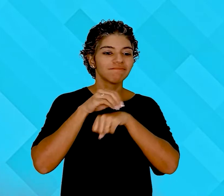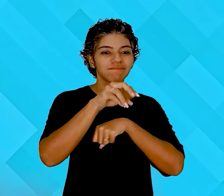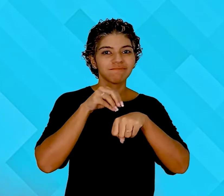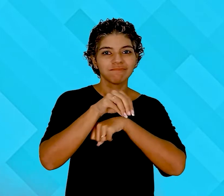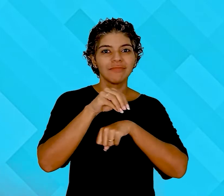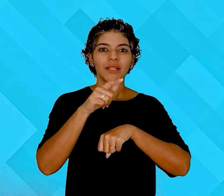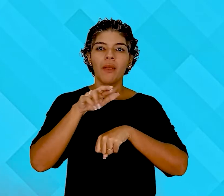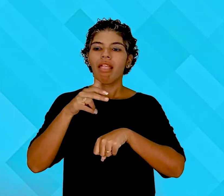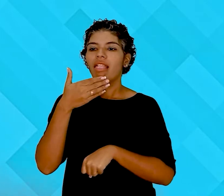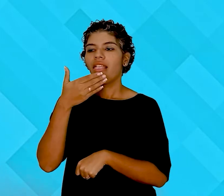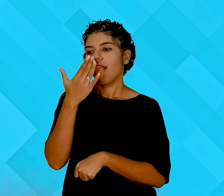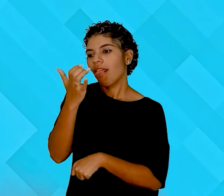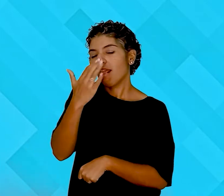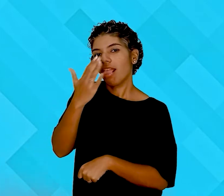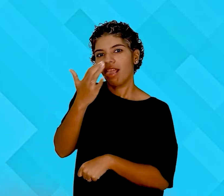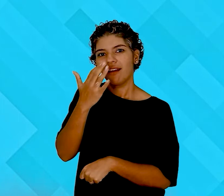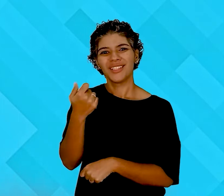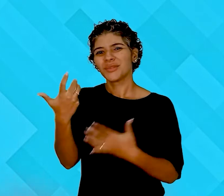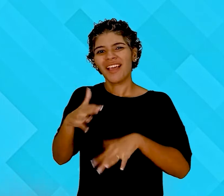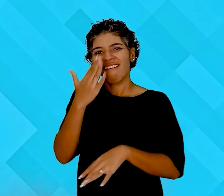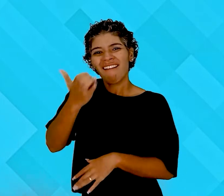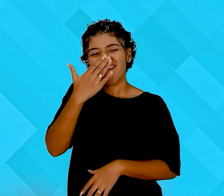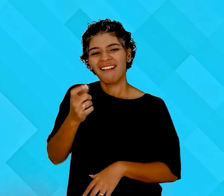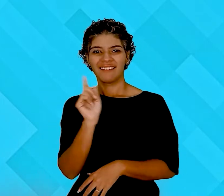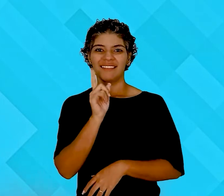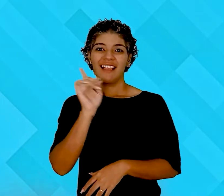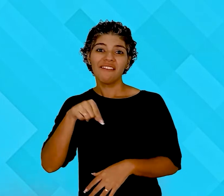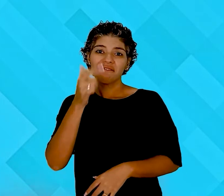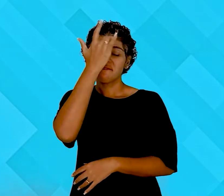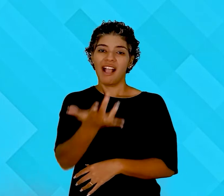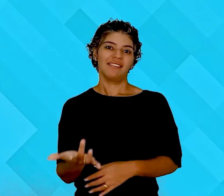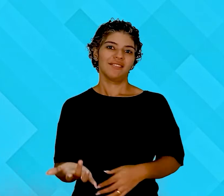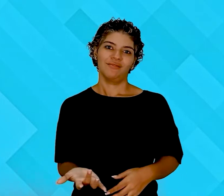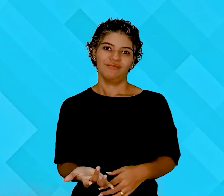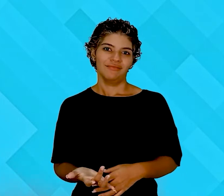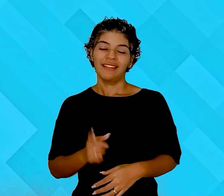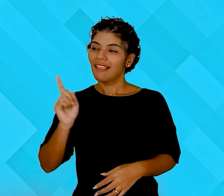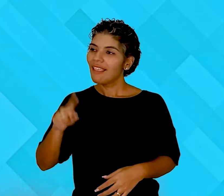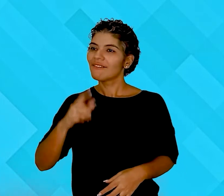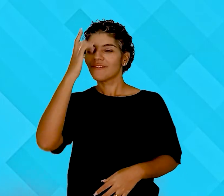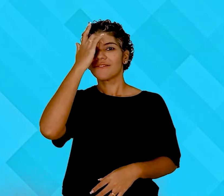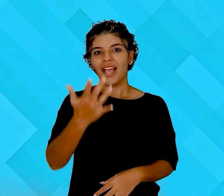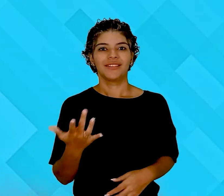agir sem ética no digital. É muito fácil. Mais difícil é você fazer uma comunicação transparente com o teu